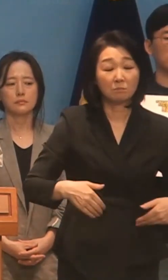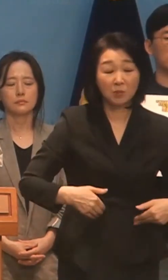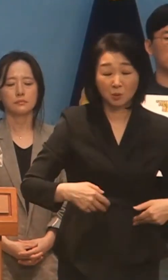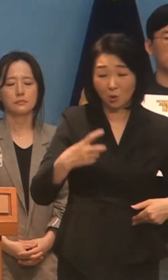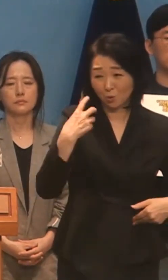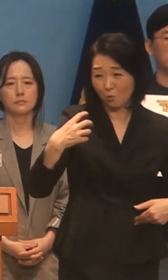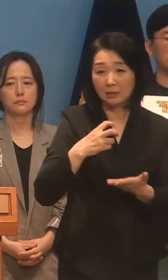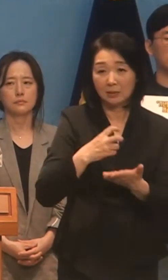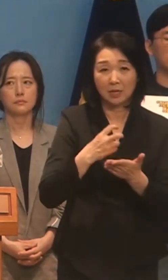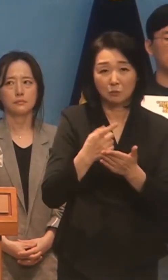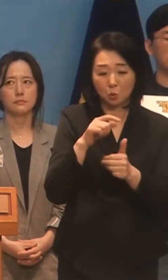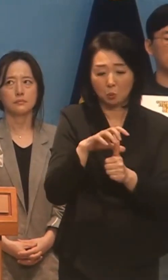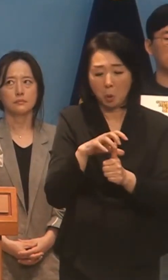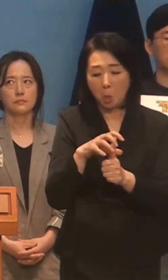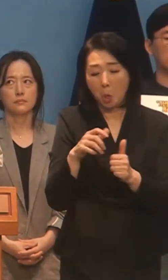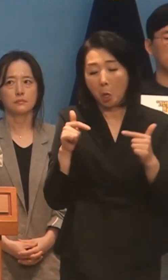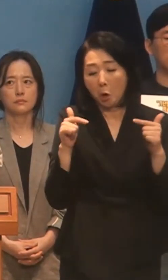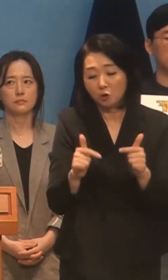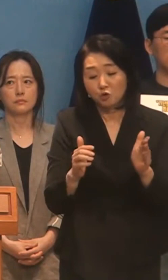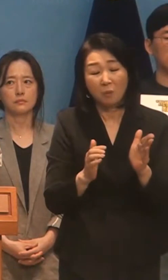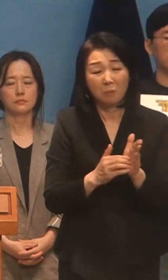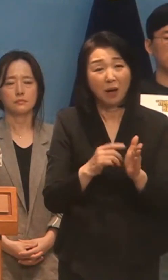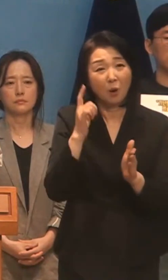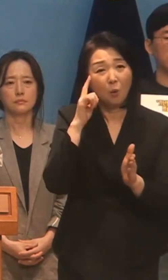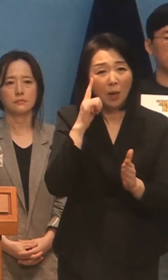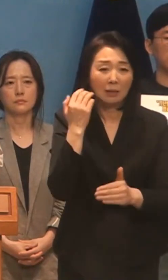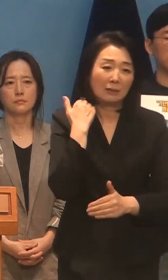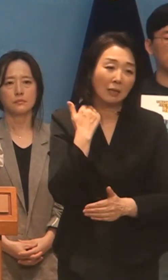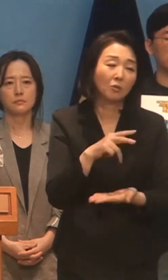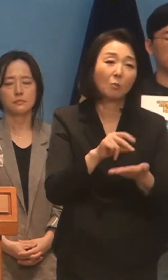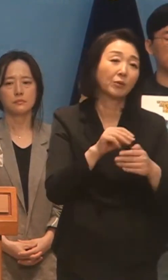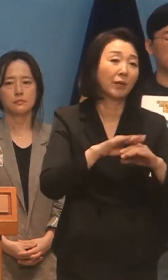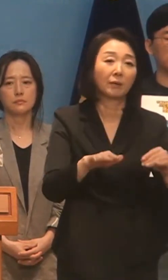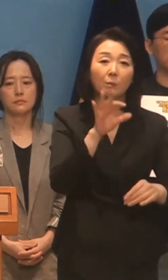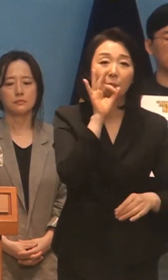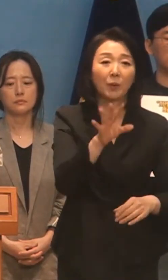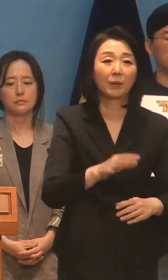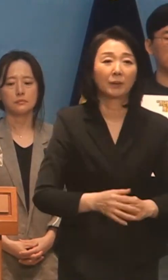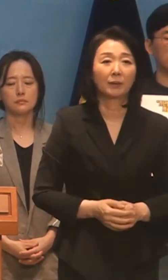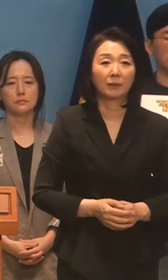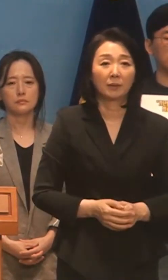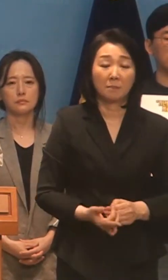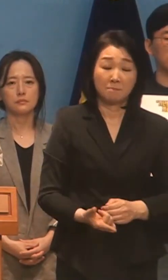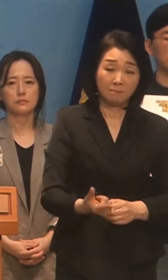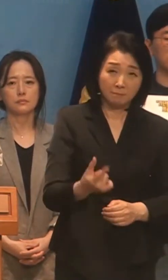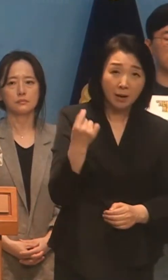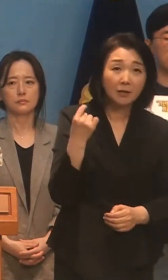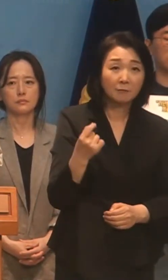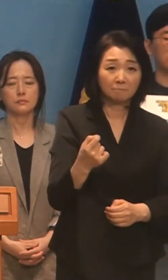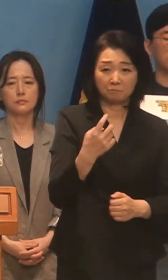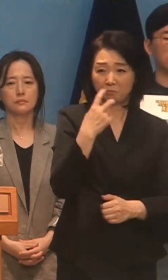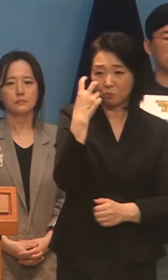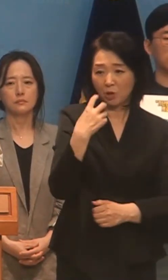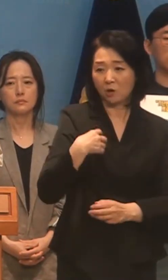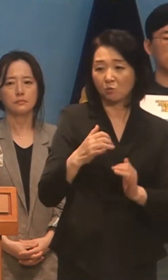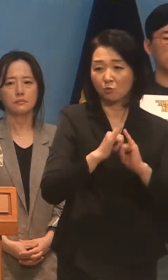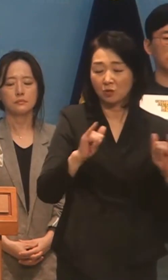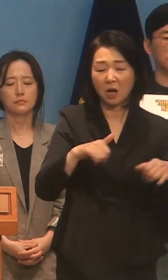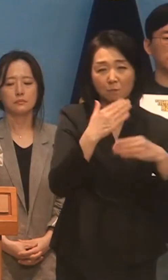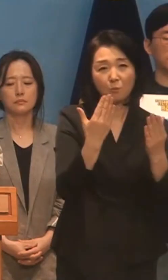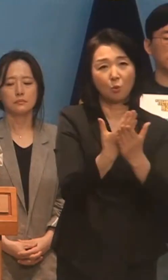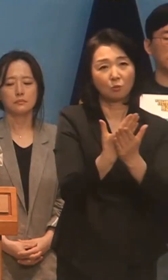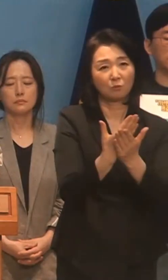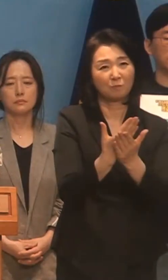기준을 약간 완화하는 것은 광범위한 사각지대 문제를 해결할 수 없다. 신속히 부양호자 기준을 전면